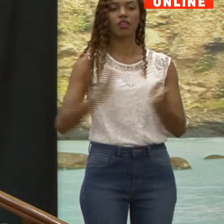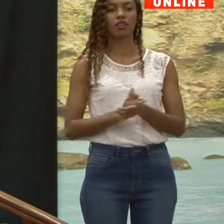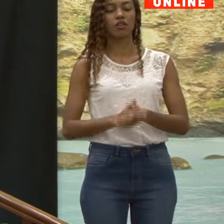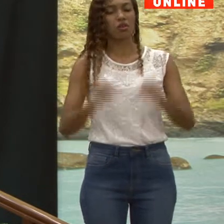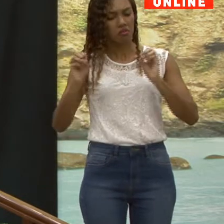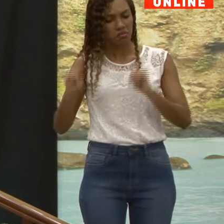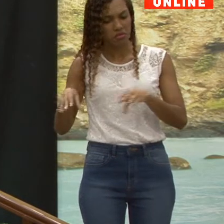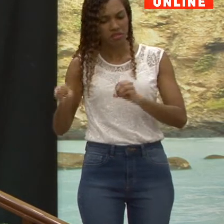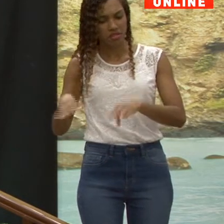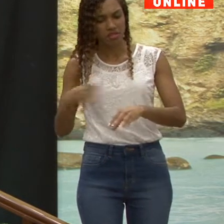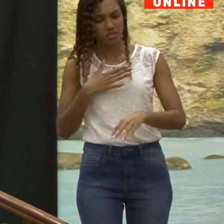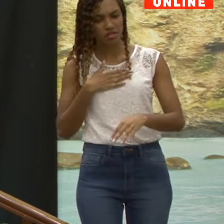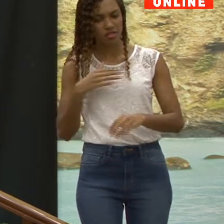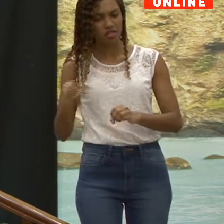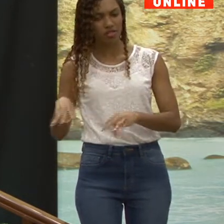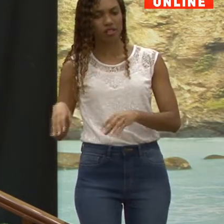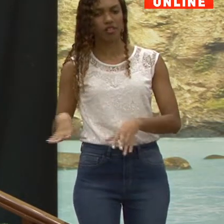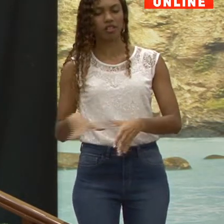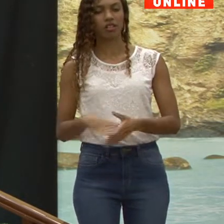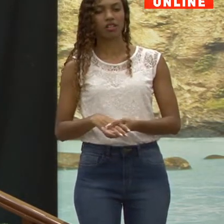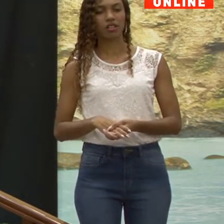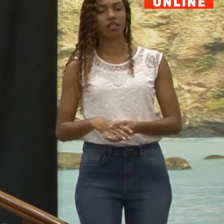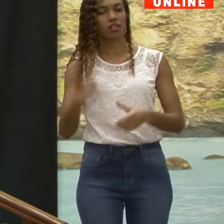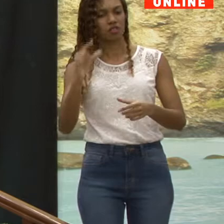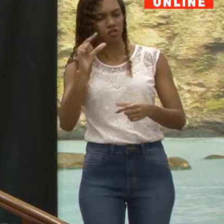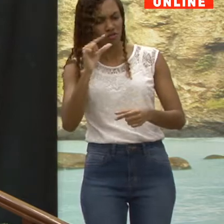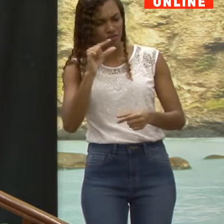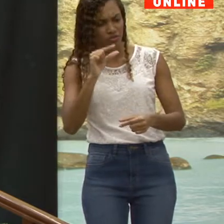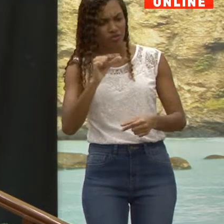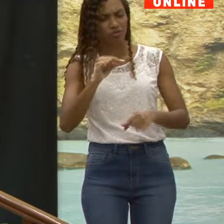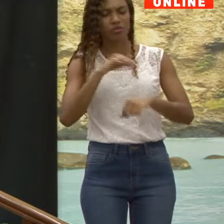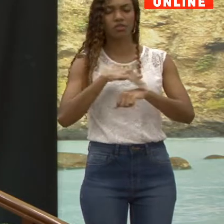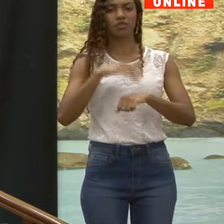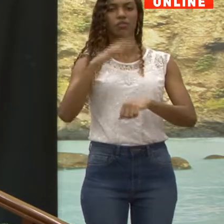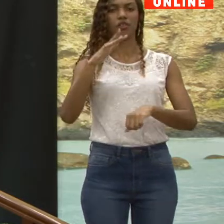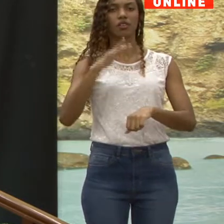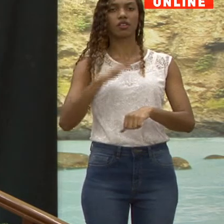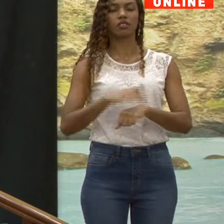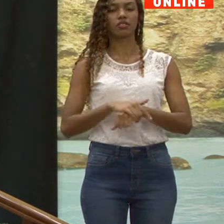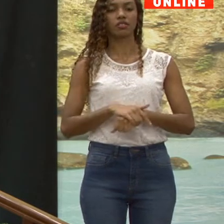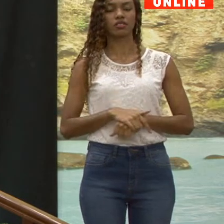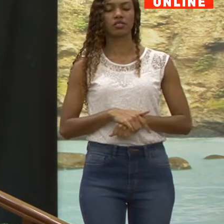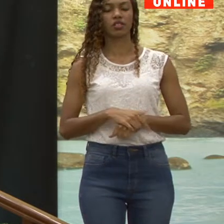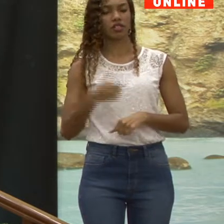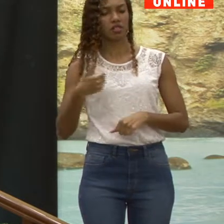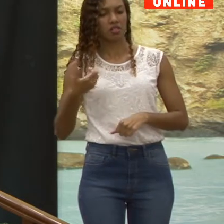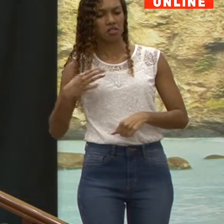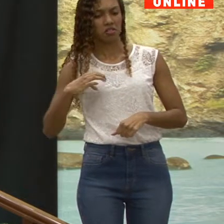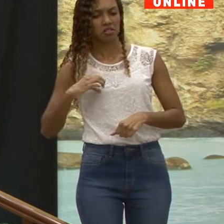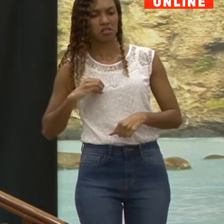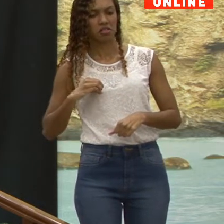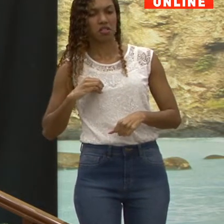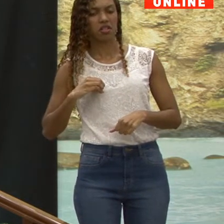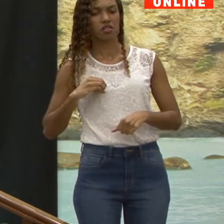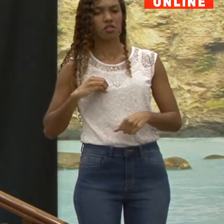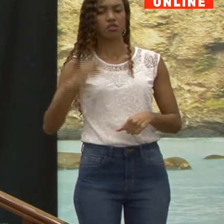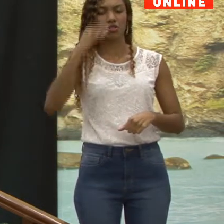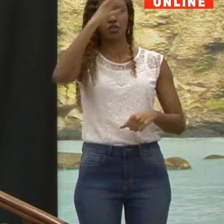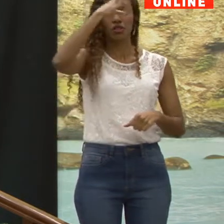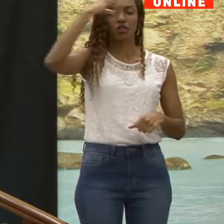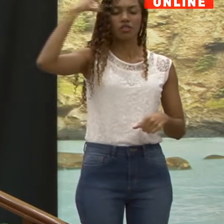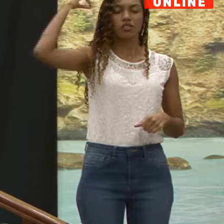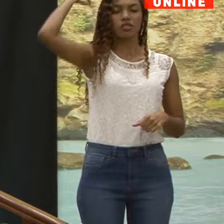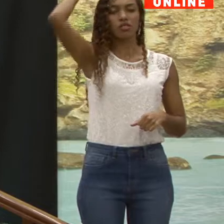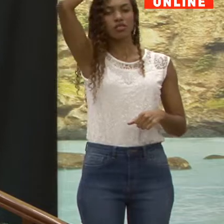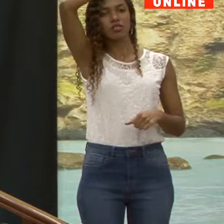Senhor. Porque tem pessoas que dizem: Deus, não me dá 10 gotas do teu Espírito, porque eu vou falar em